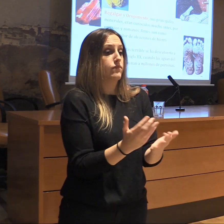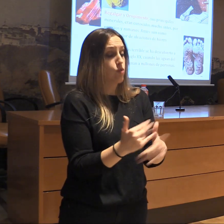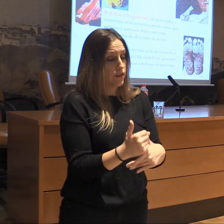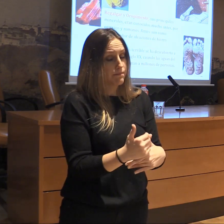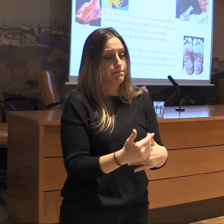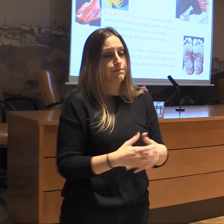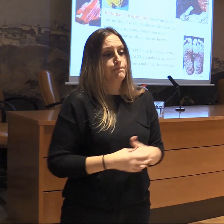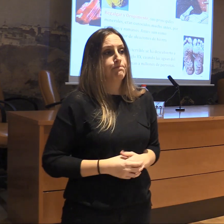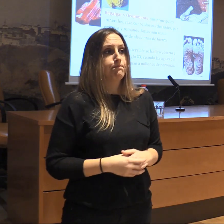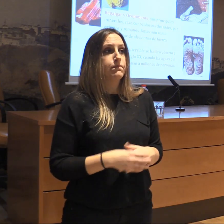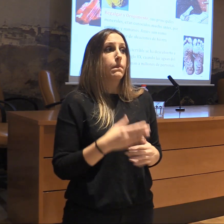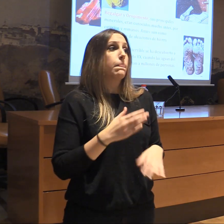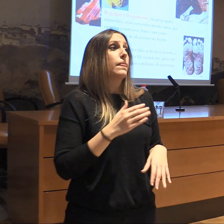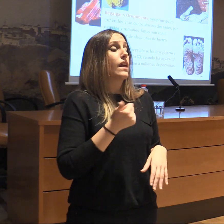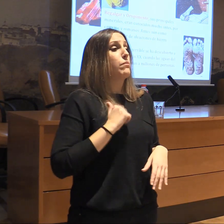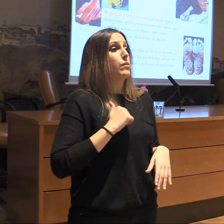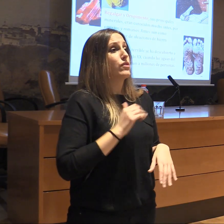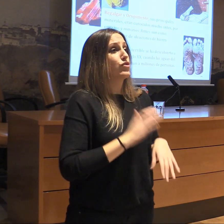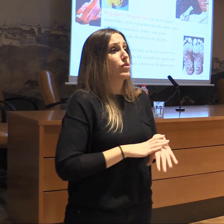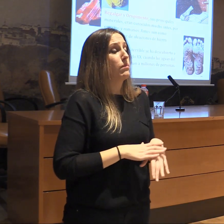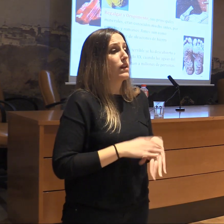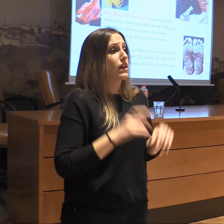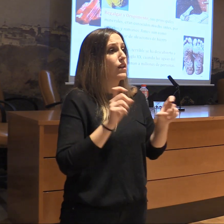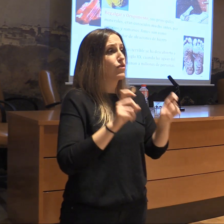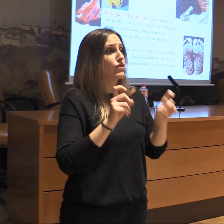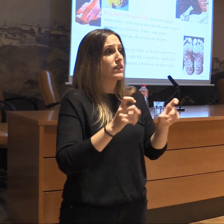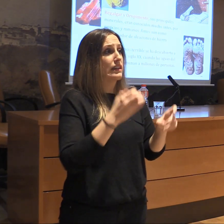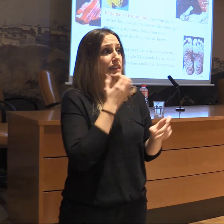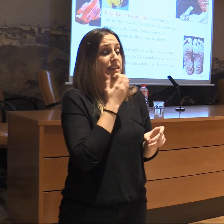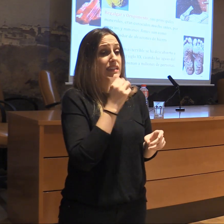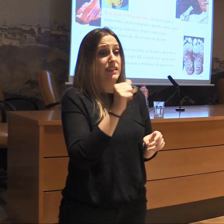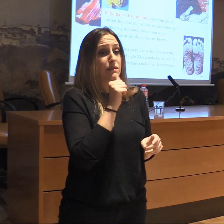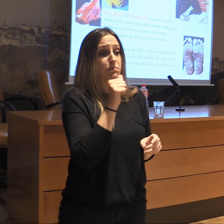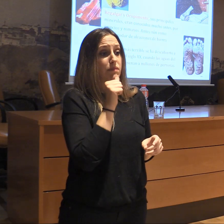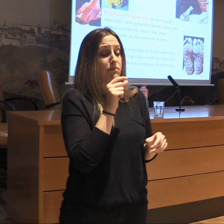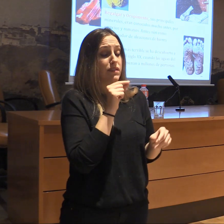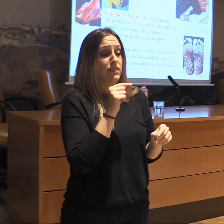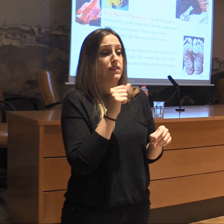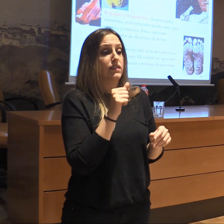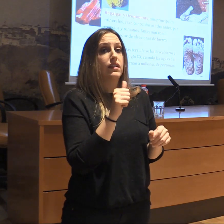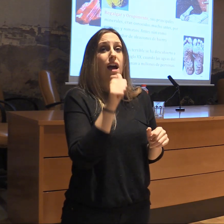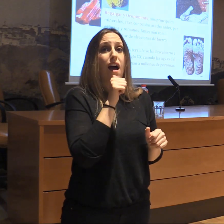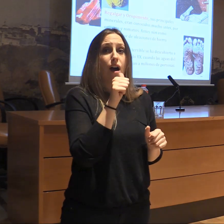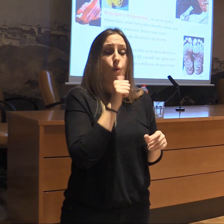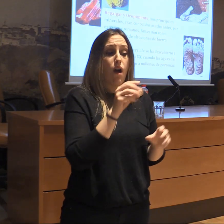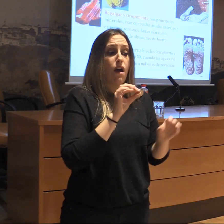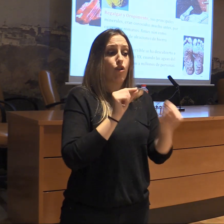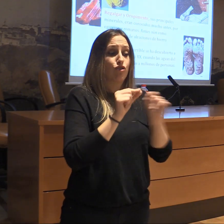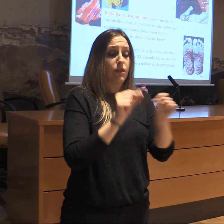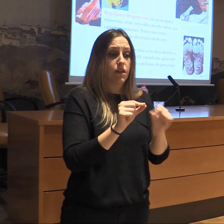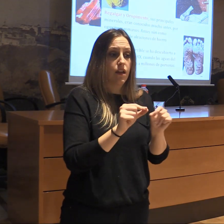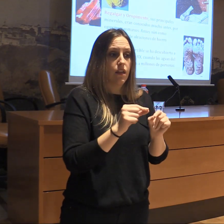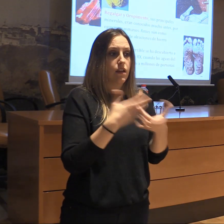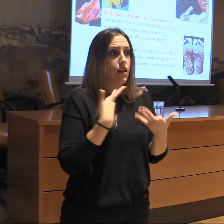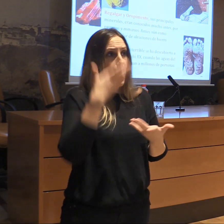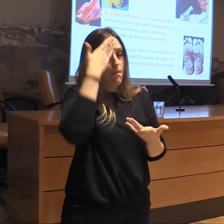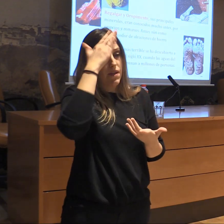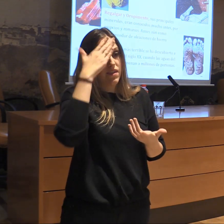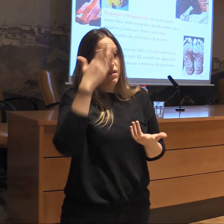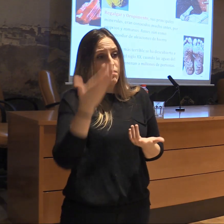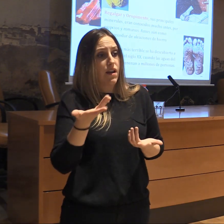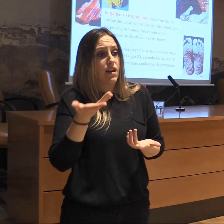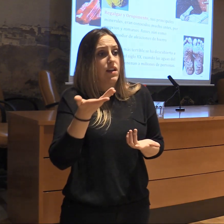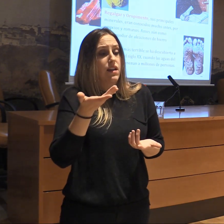para recordar que, desafortunadamente, beber agua contaminada sigue siendo hoy la principal causa de muerte en el mundo, y algo tan fácil como